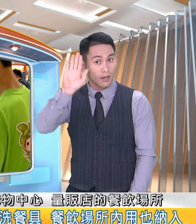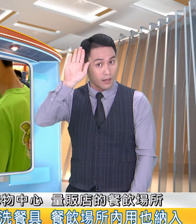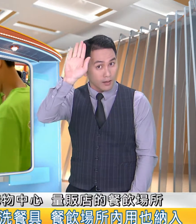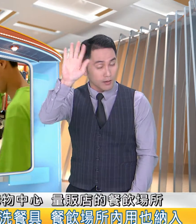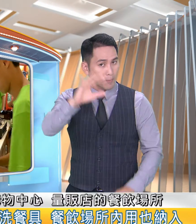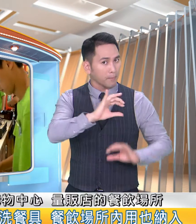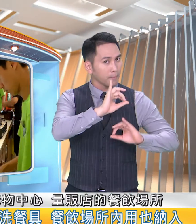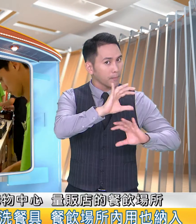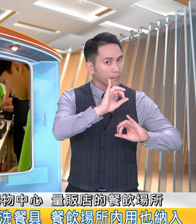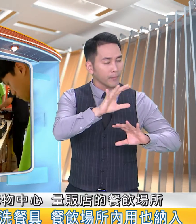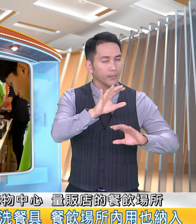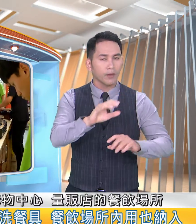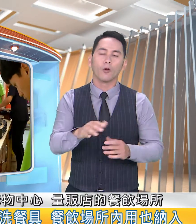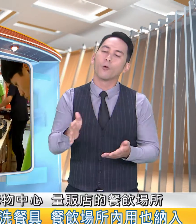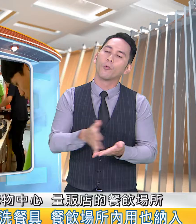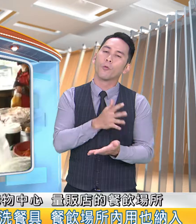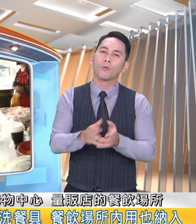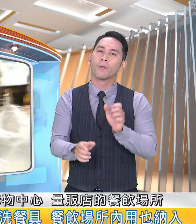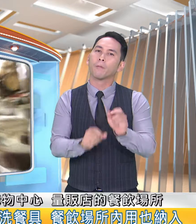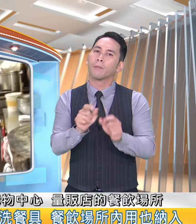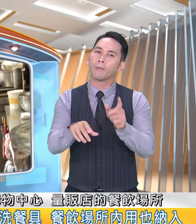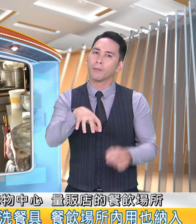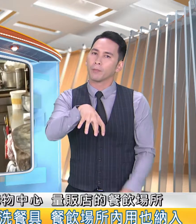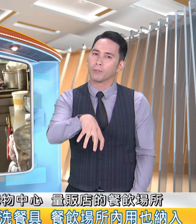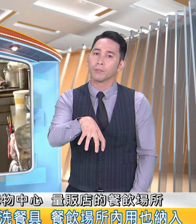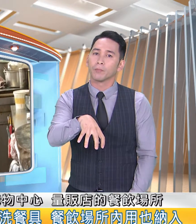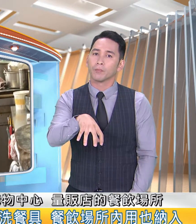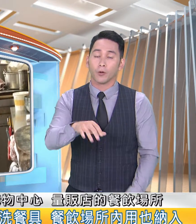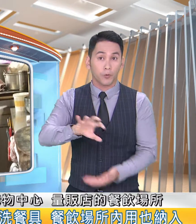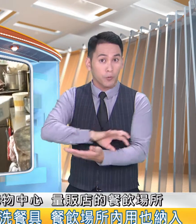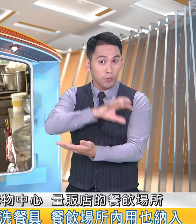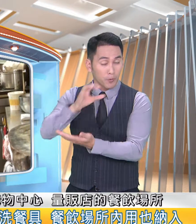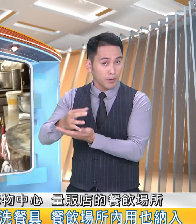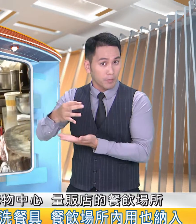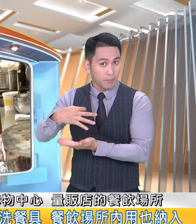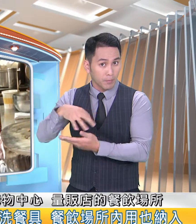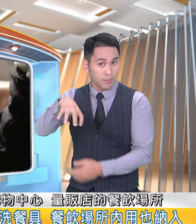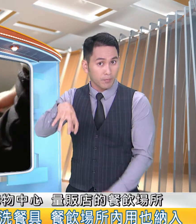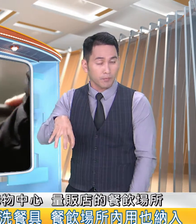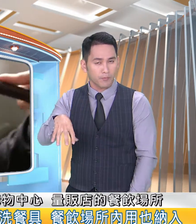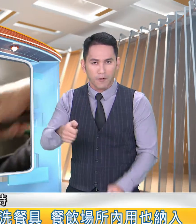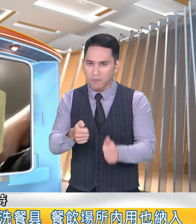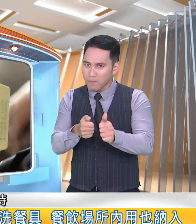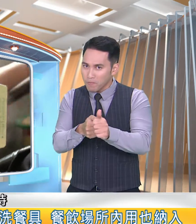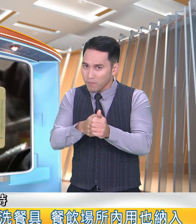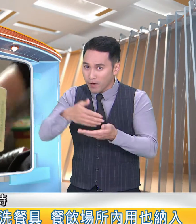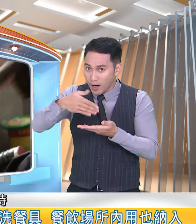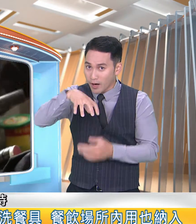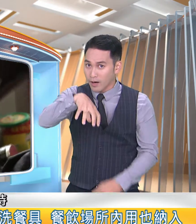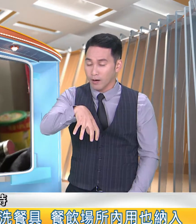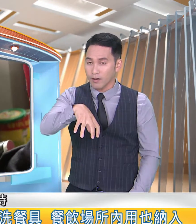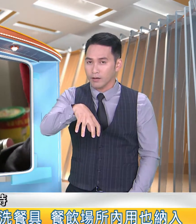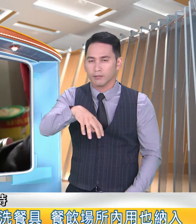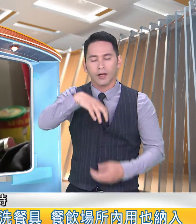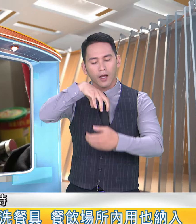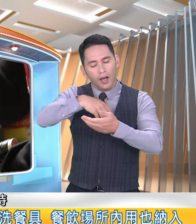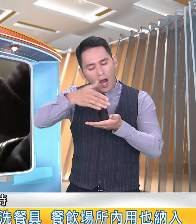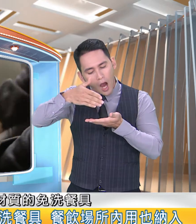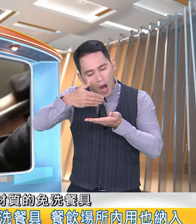业、购物中心还有量饭店的餐饮场所，在消费者内用的时候不